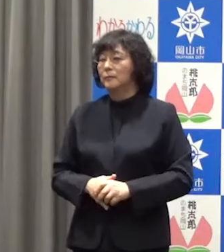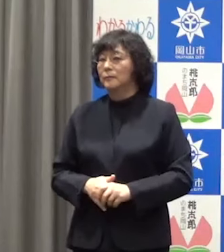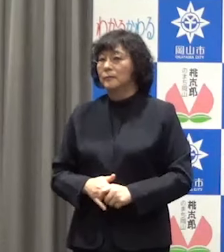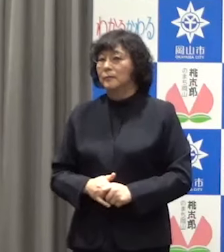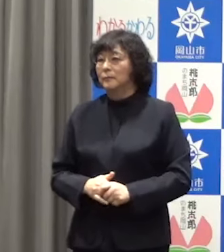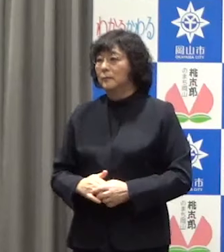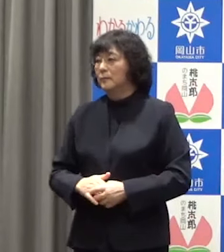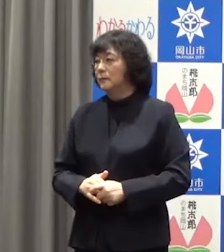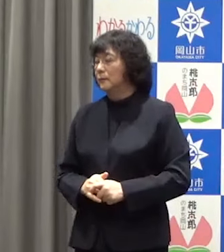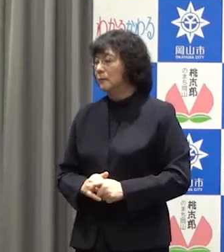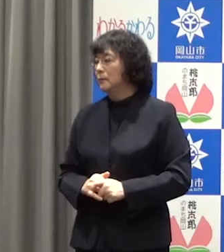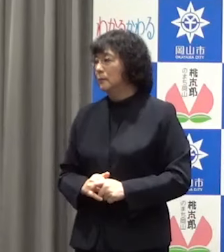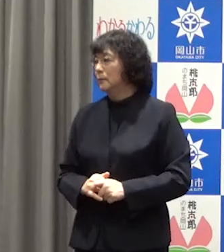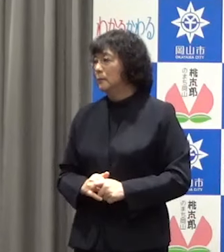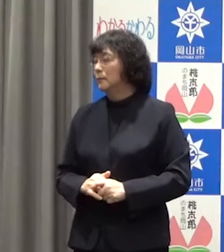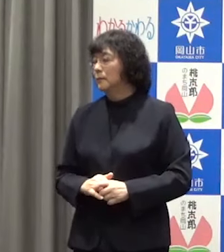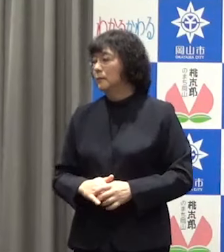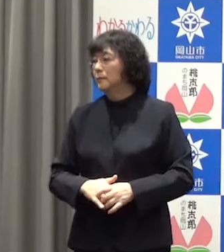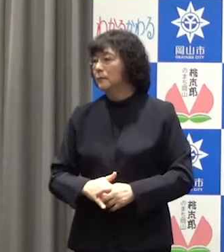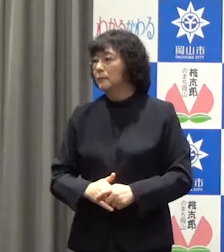どんなことをやるかって、